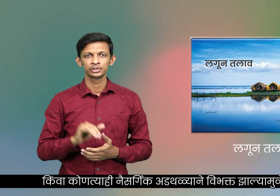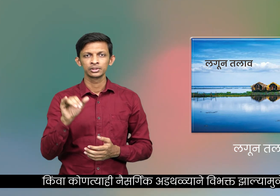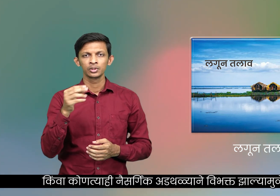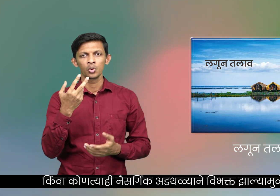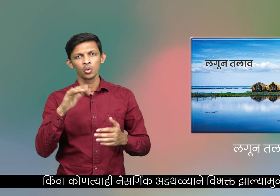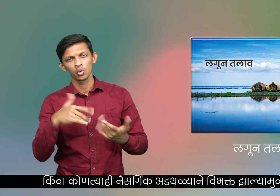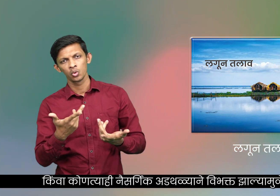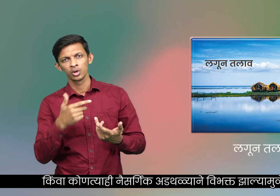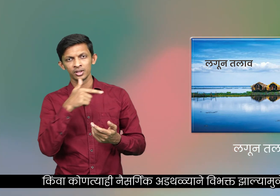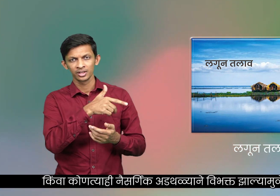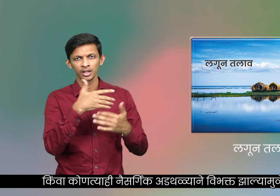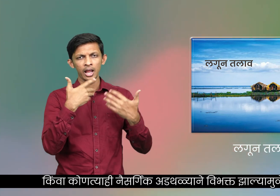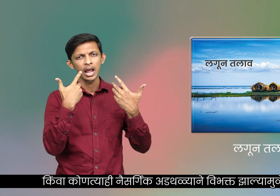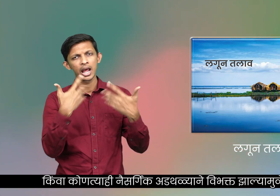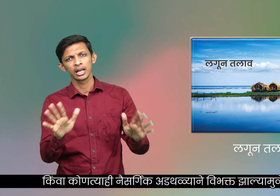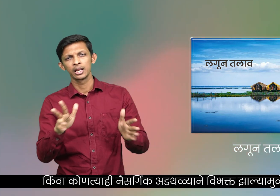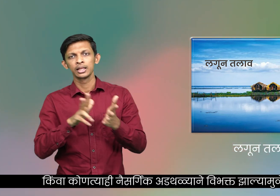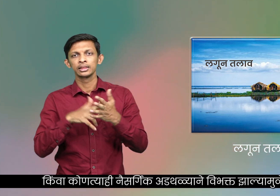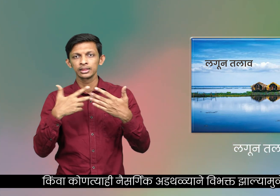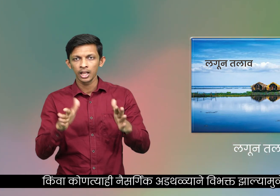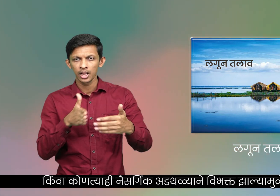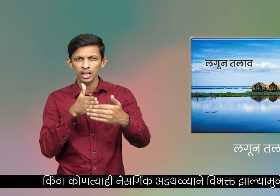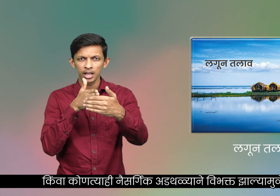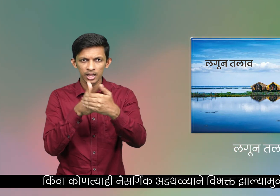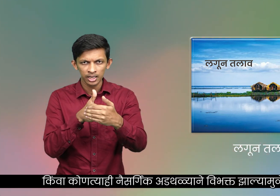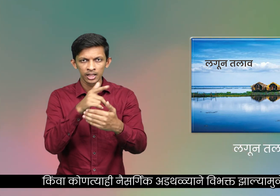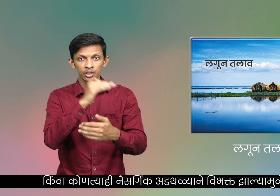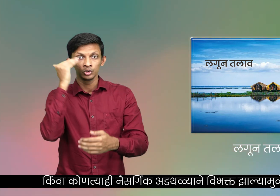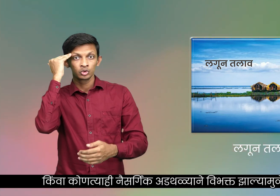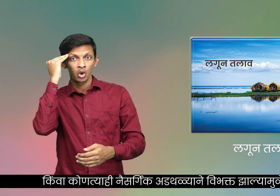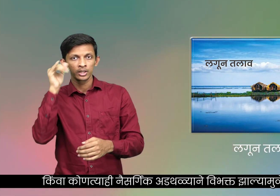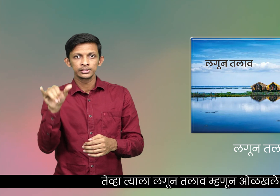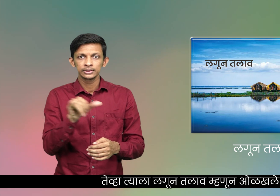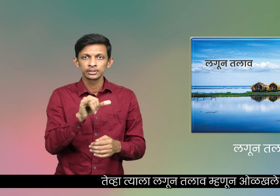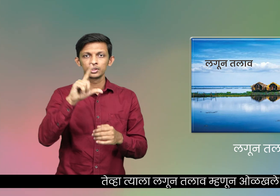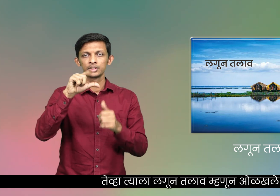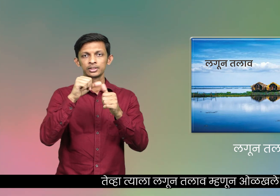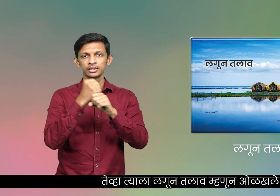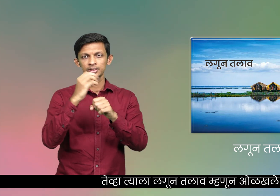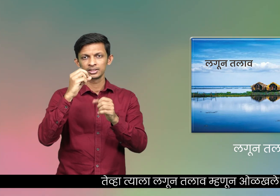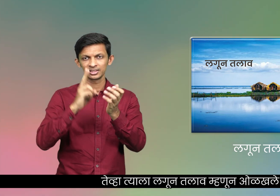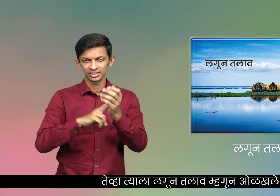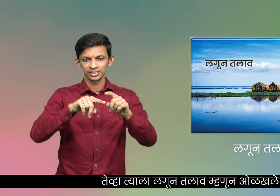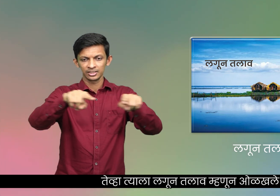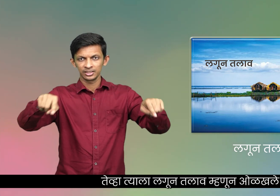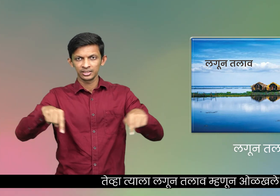किंवा कोणत्याही नैसर्गिक अडथळ्याने विभक्त झाल्यामुळे तलाव तयार होतो तेव्हा त्याला लगून तलाव म्हणून ओळखलं जातं.